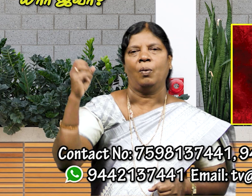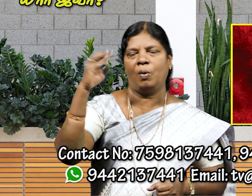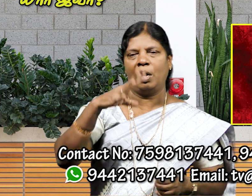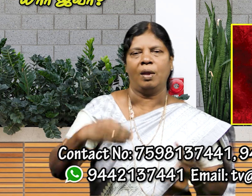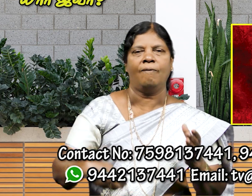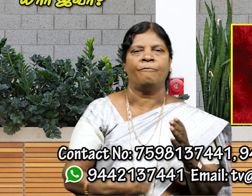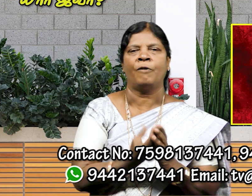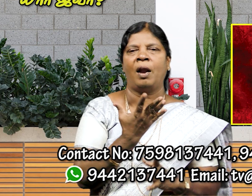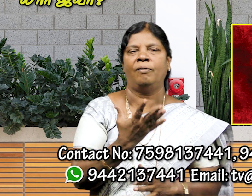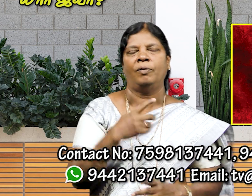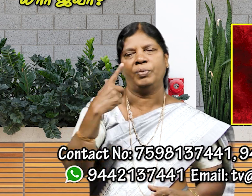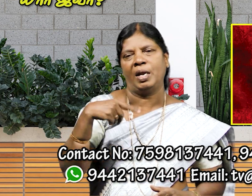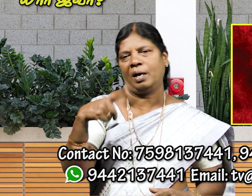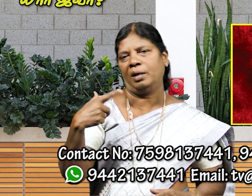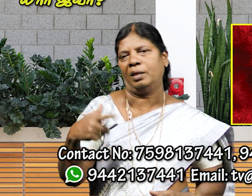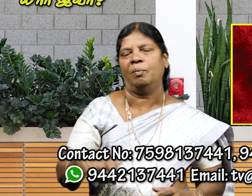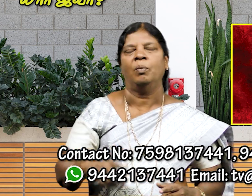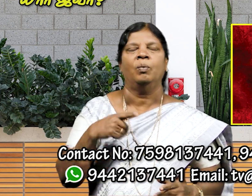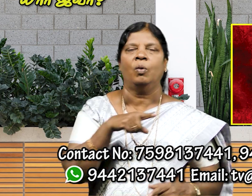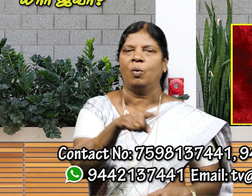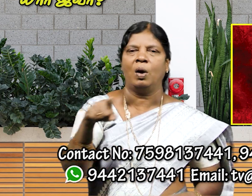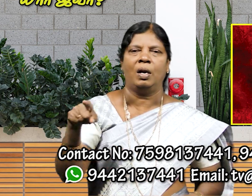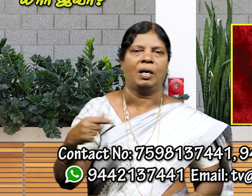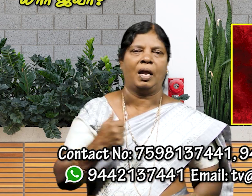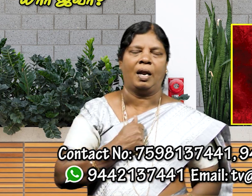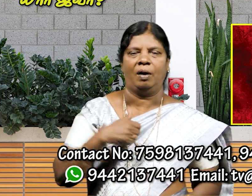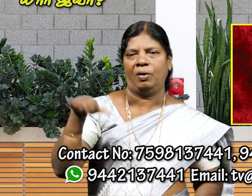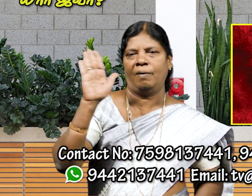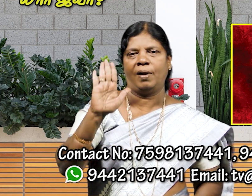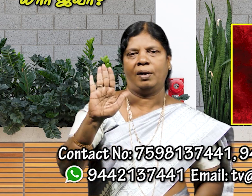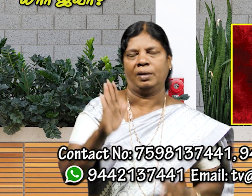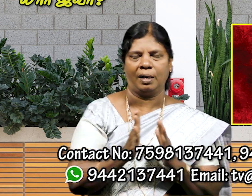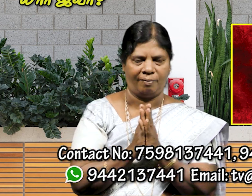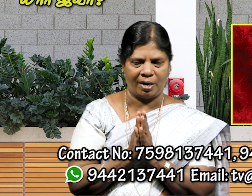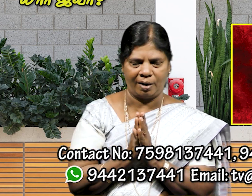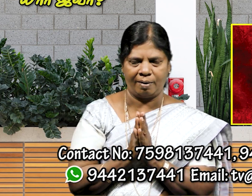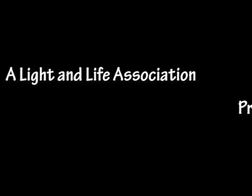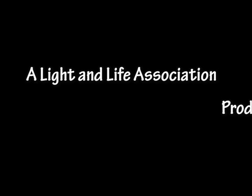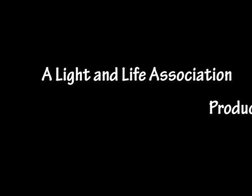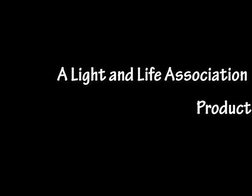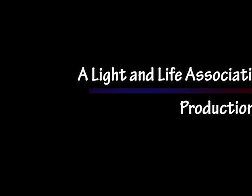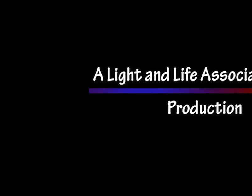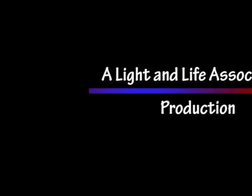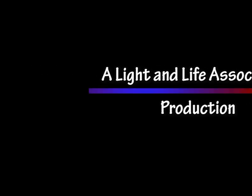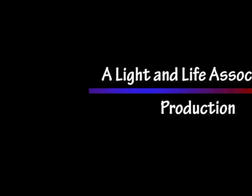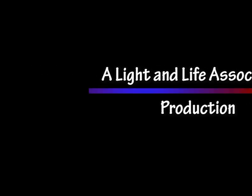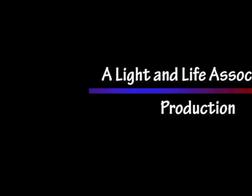நிரப்புவதாக. ஒளியும் வாழ்வும் இயக்கம் சார்பாக உங்களுக்கு எங்கள் வாழ்த்துக்கள். வணக்கம்.